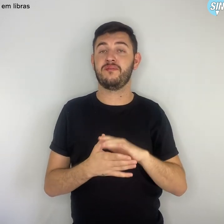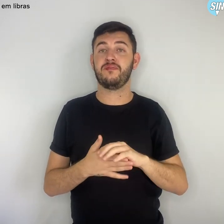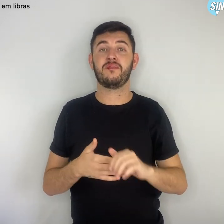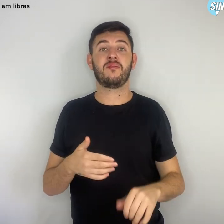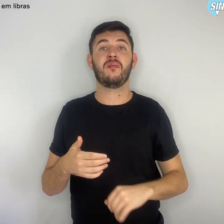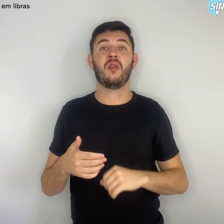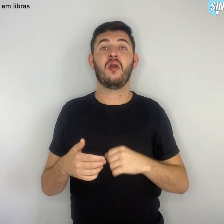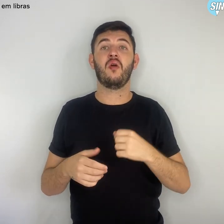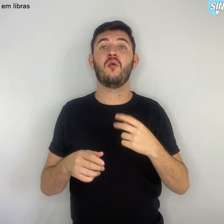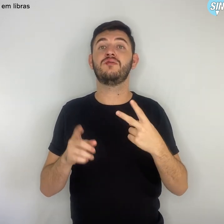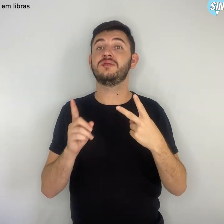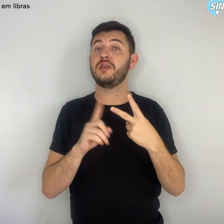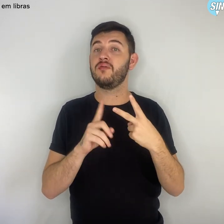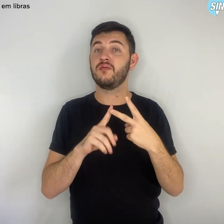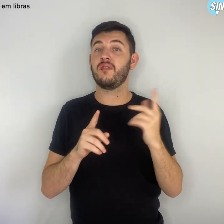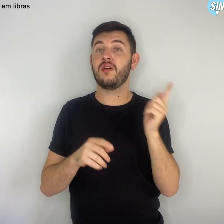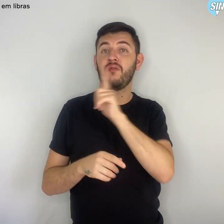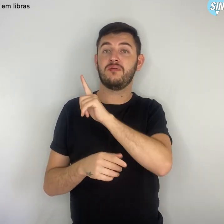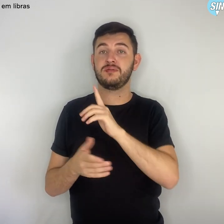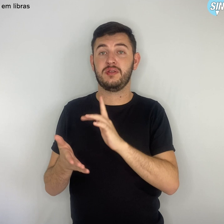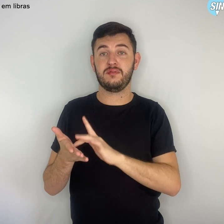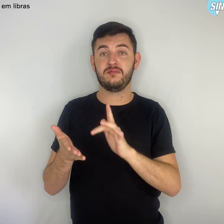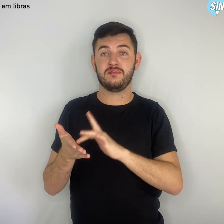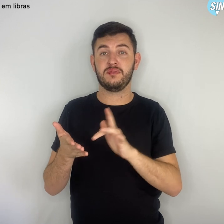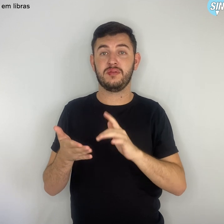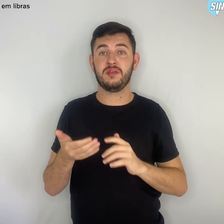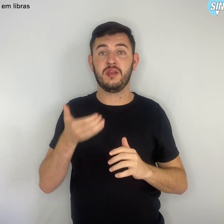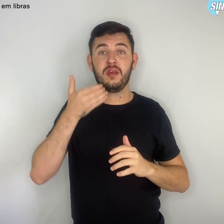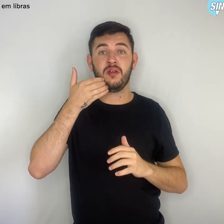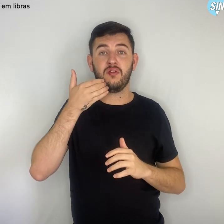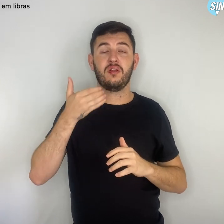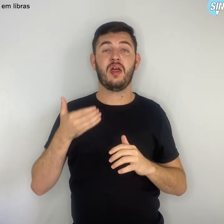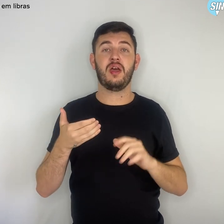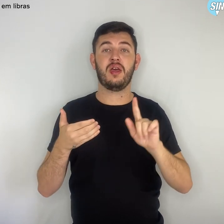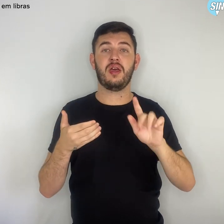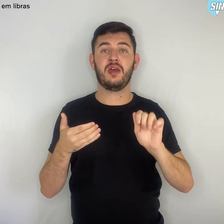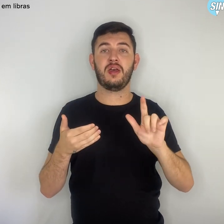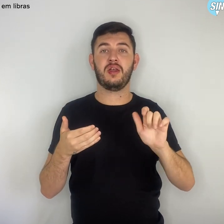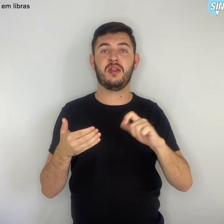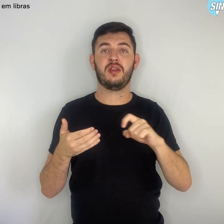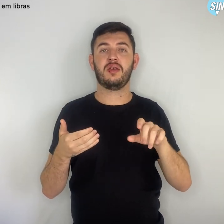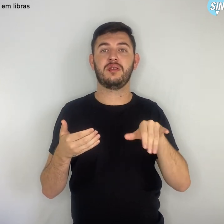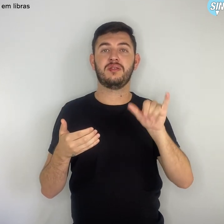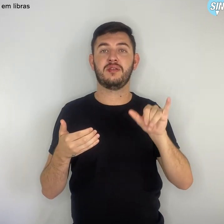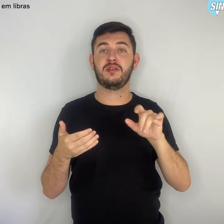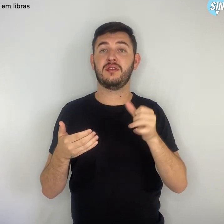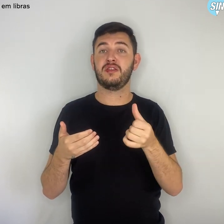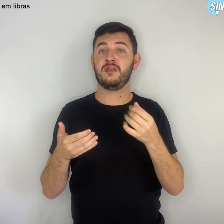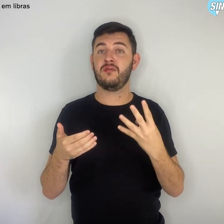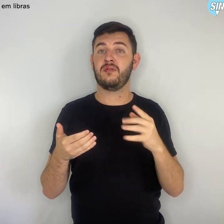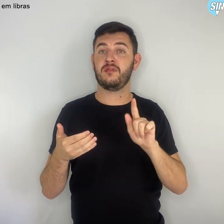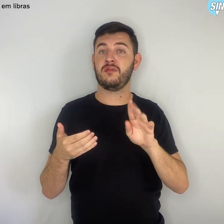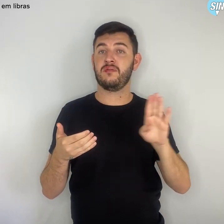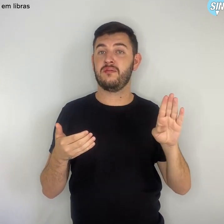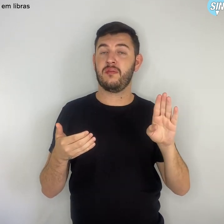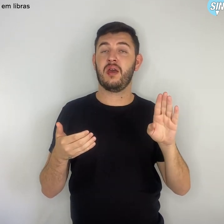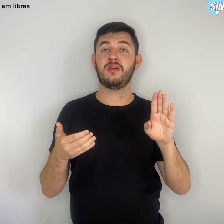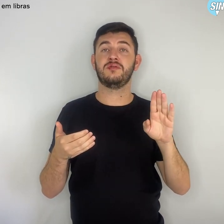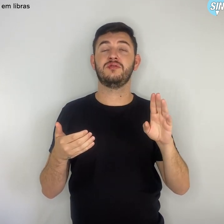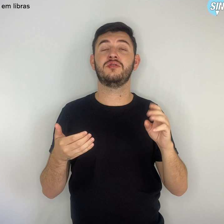com um aparelho Samsung Galaxy 64 GB. E o terceiro lugar ganhará um aparelho